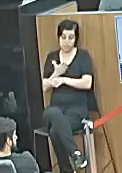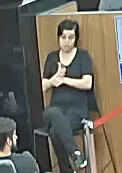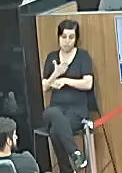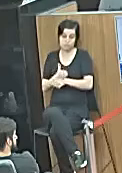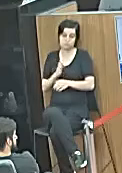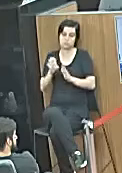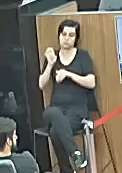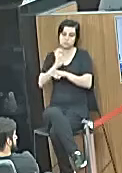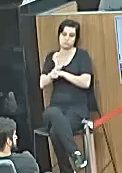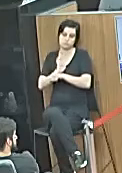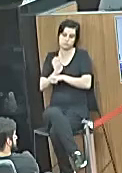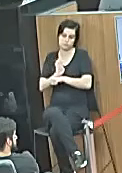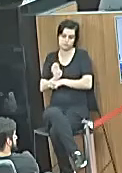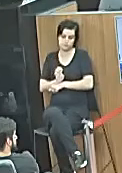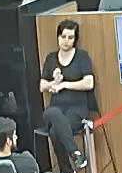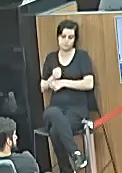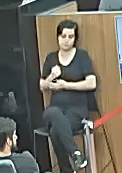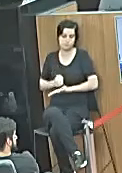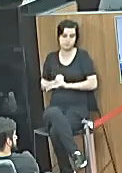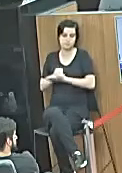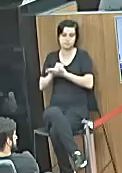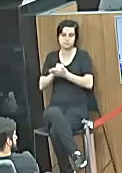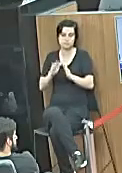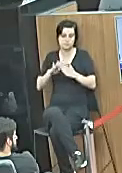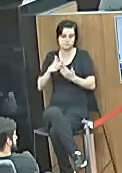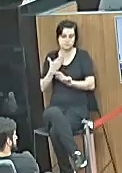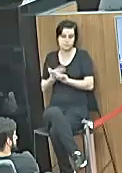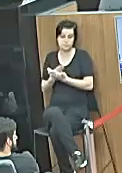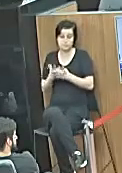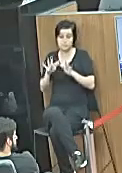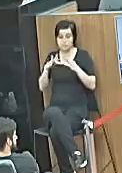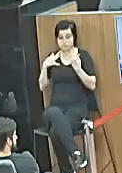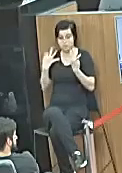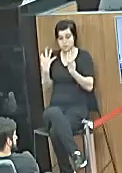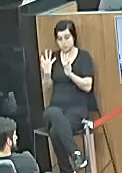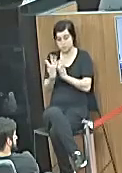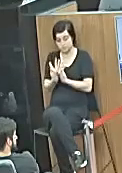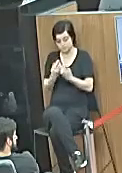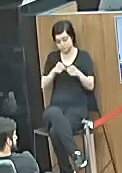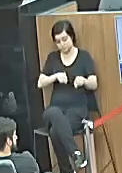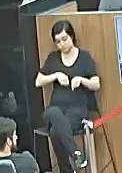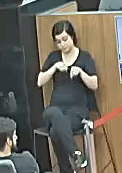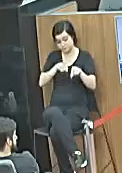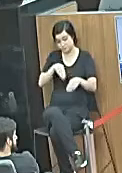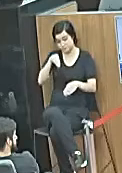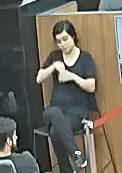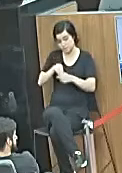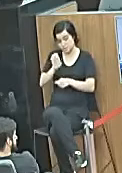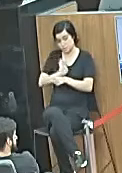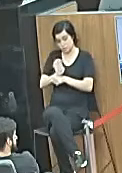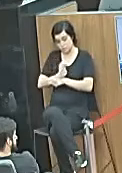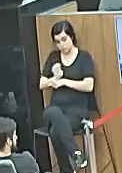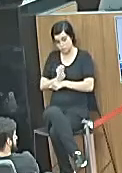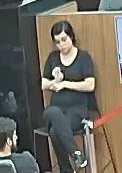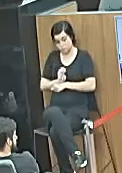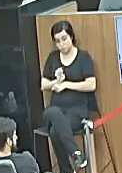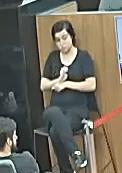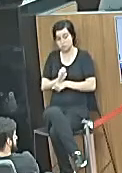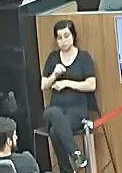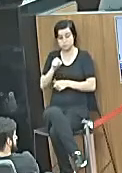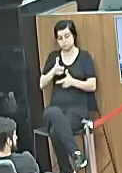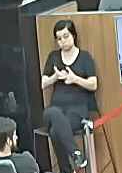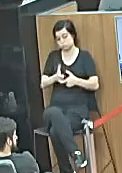implementação apoiar as escolas família agrícola no estado diversificando sua